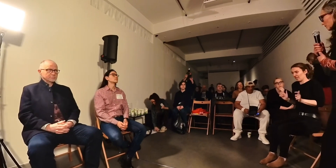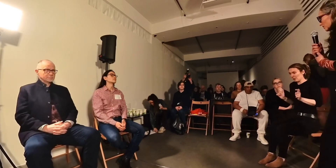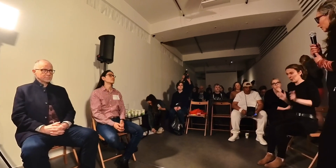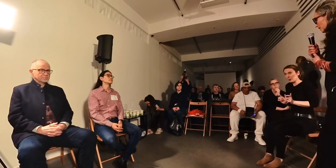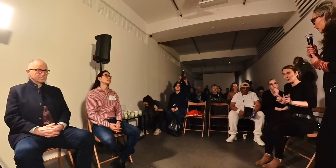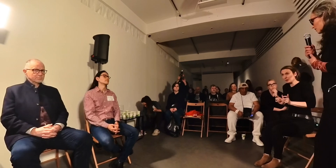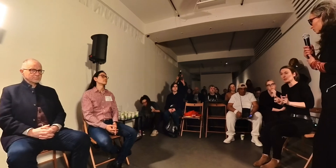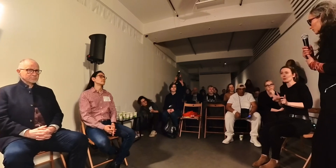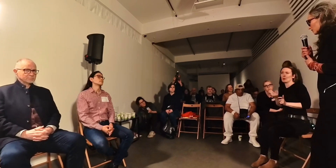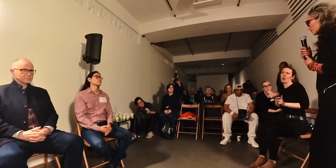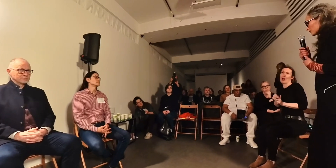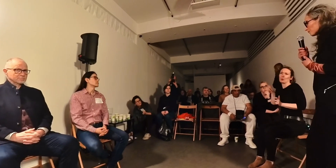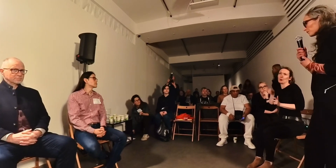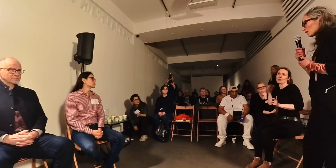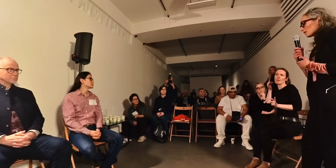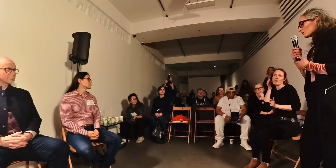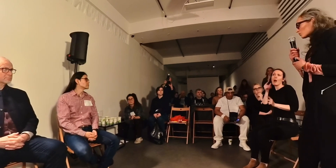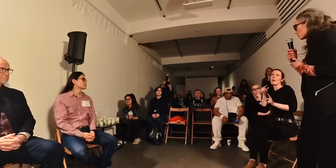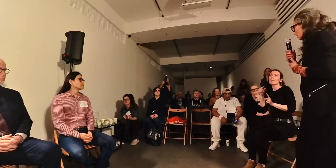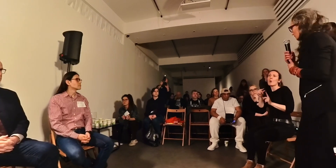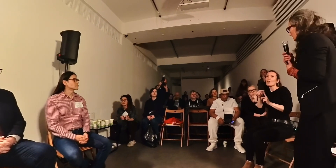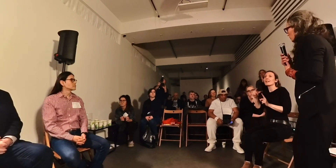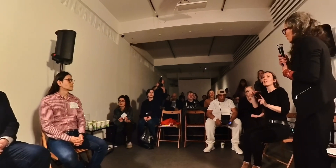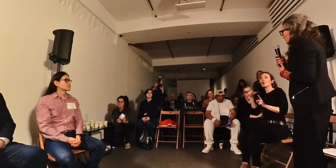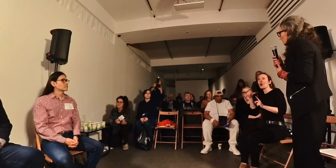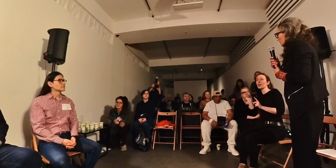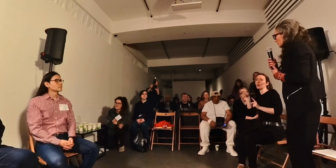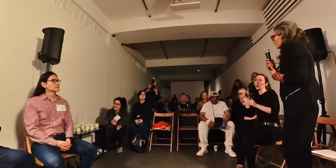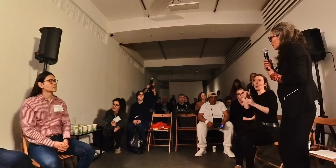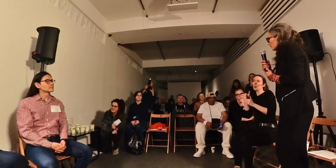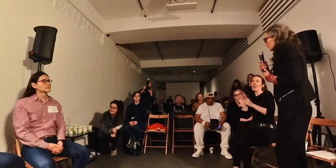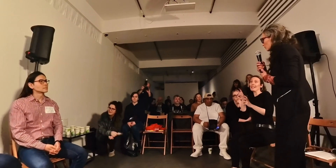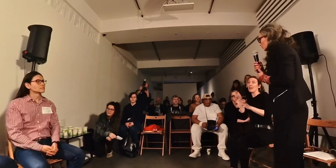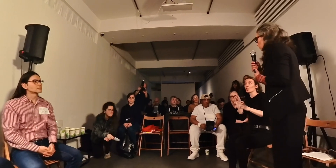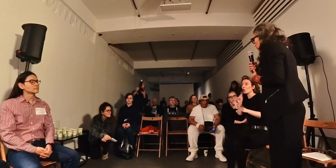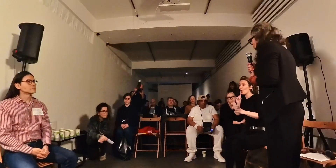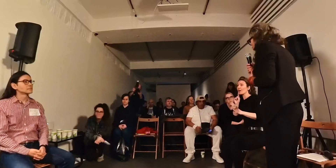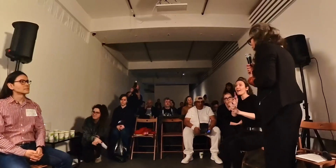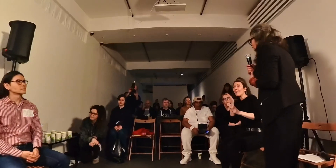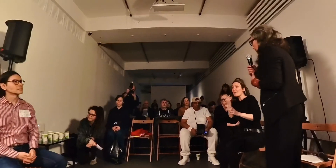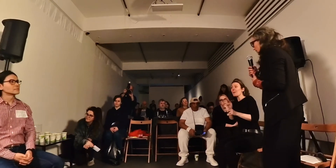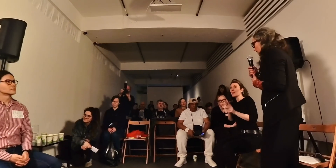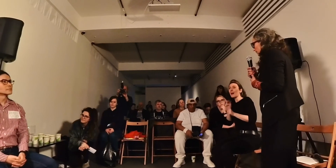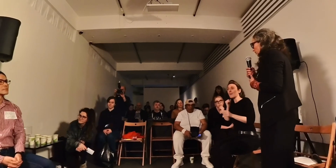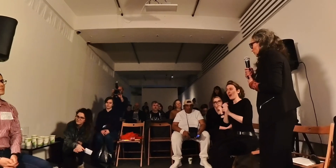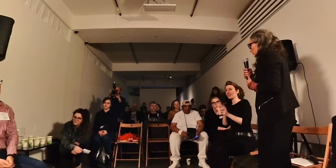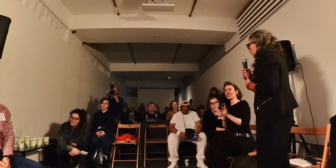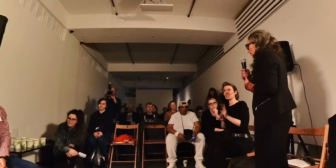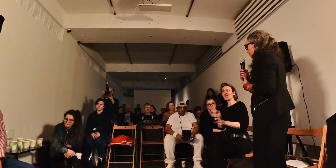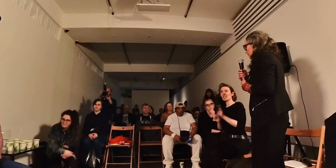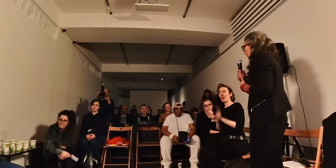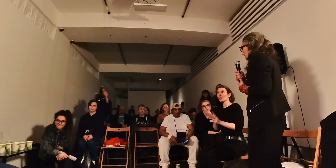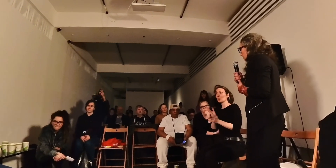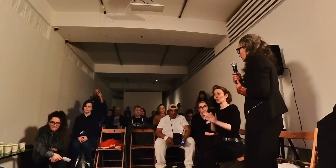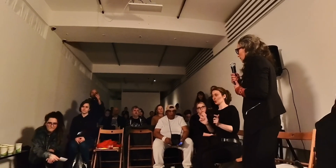Pauline Cournier-Jardin těmto ženám vlastně ušlý zisk nebo ty možnosti vlastně